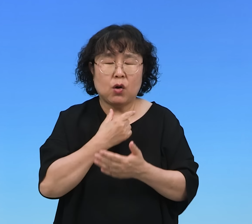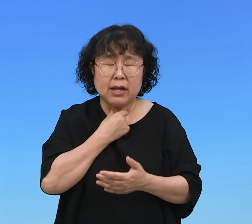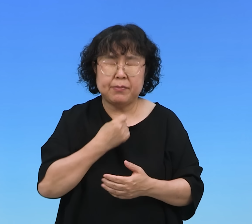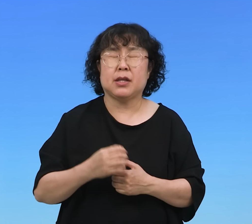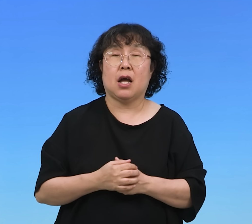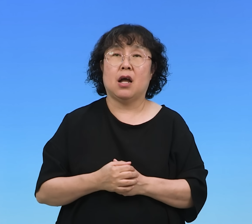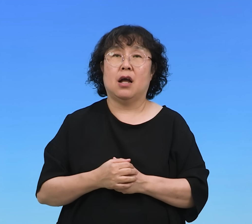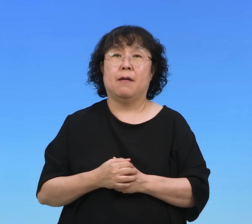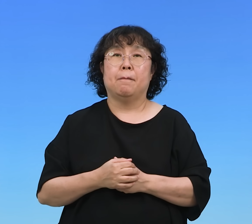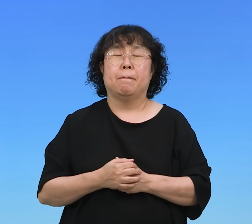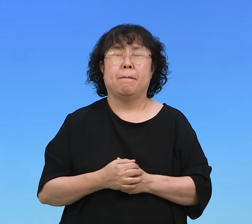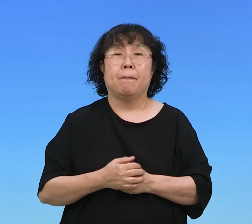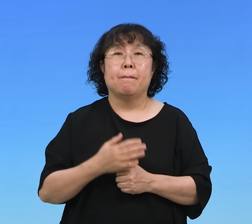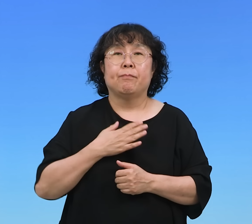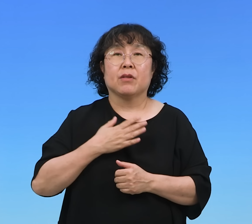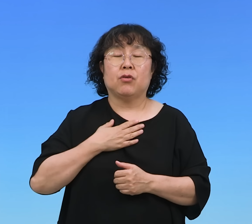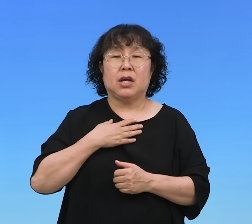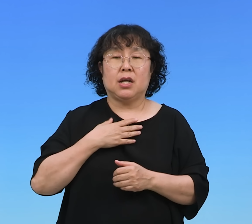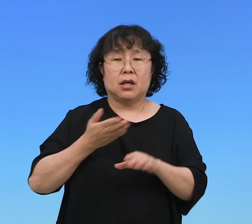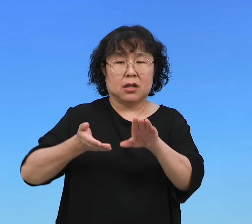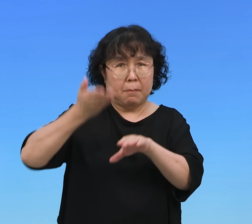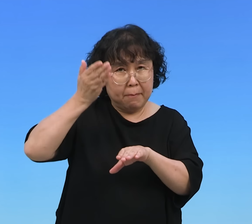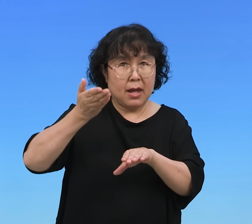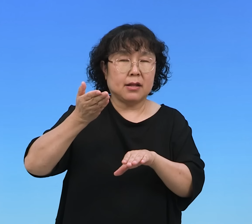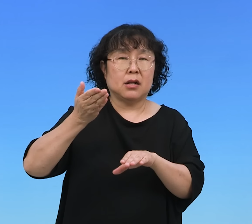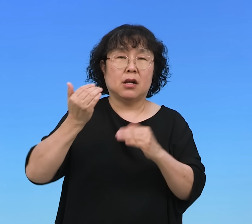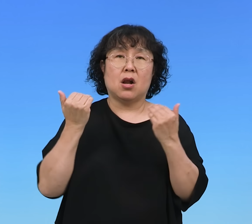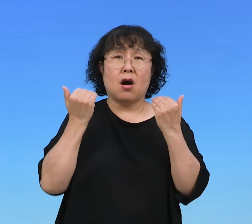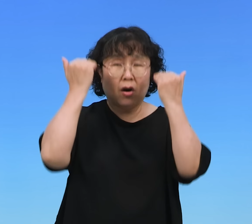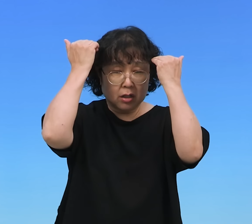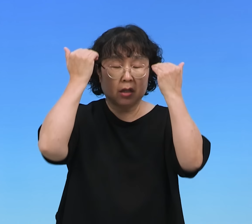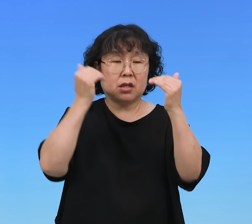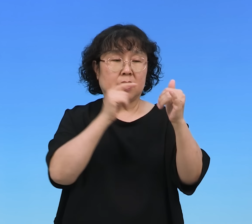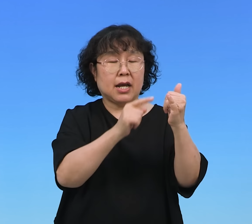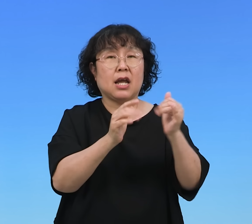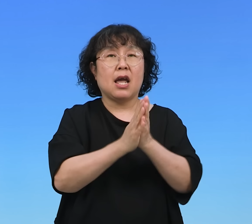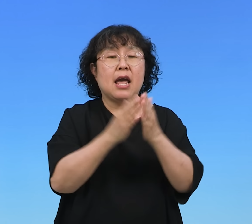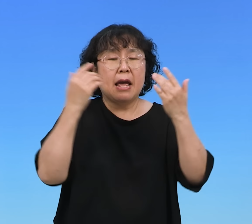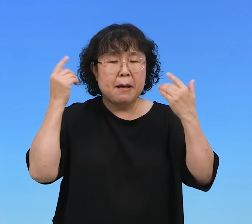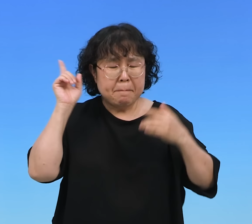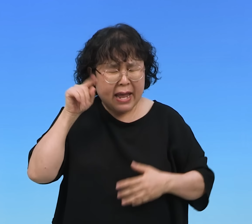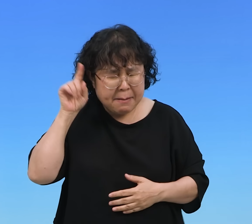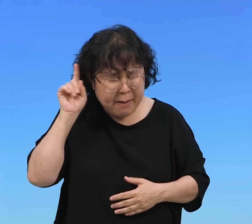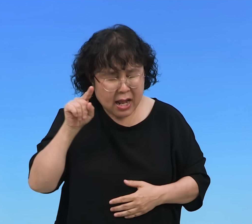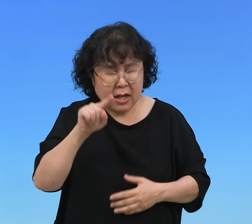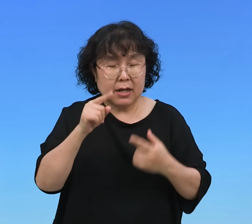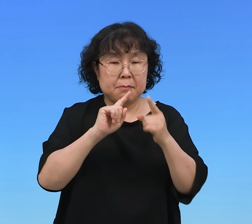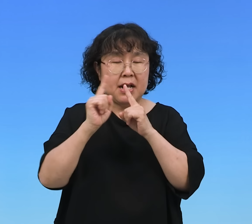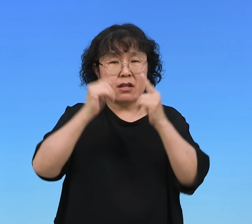어머니, 병상에 누워 계시는 저 어머니에게 날마다 그 말씀을 주시면 좋겠습니다.